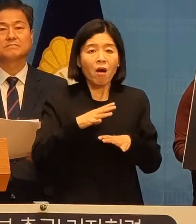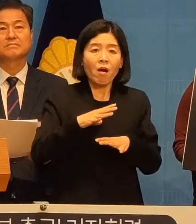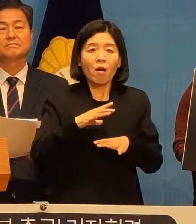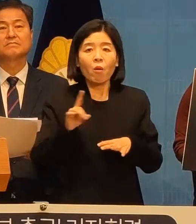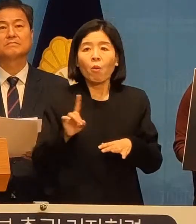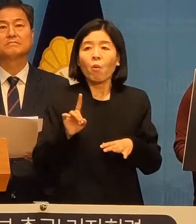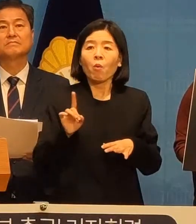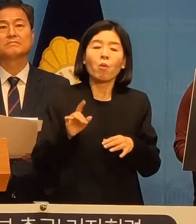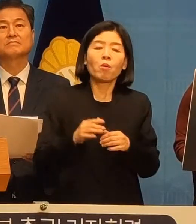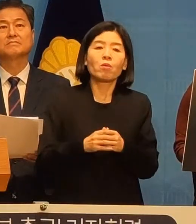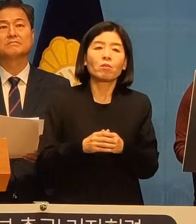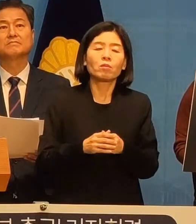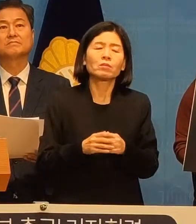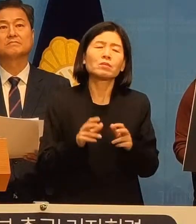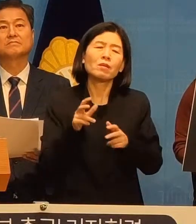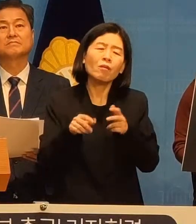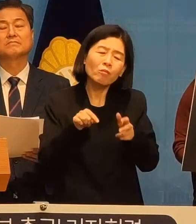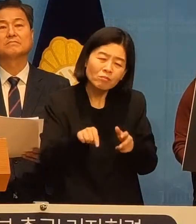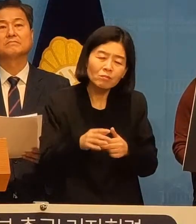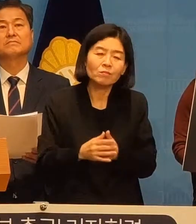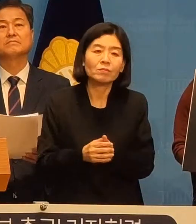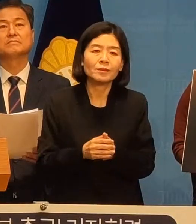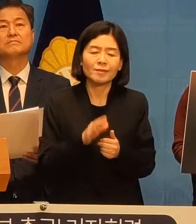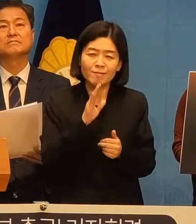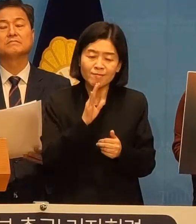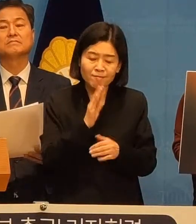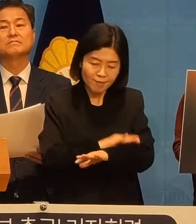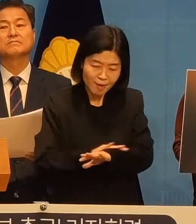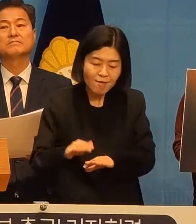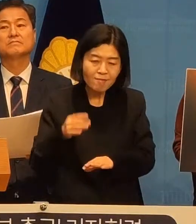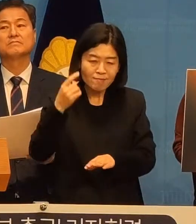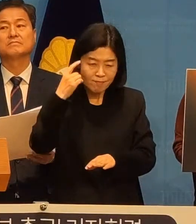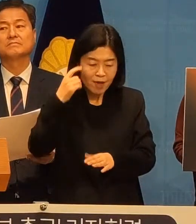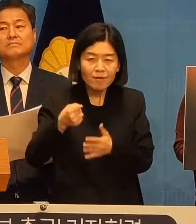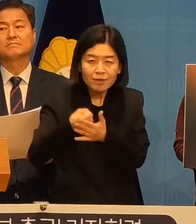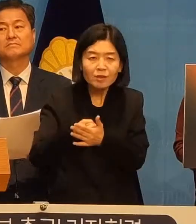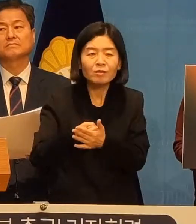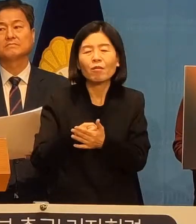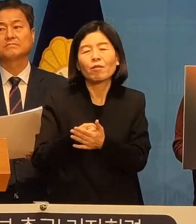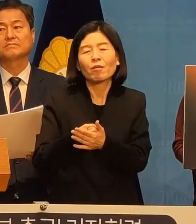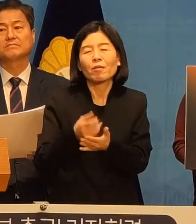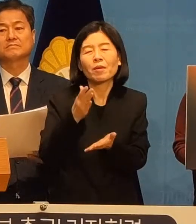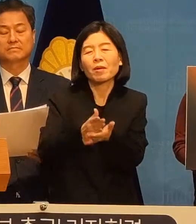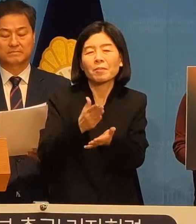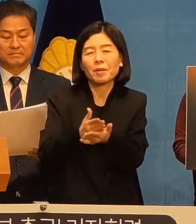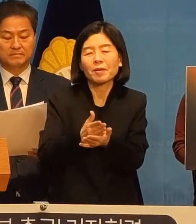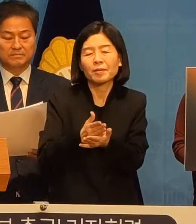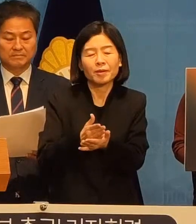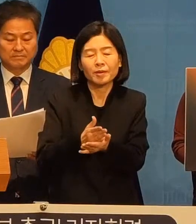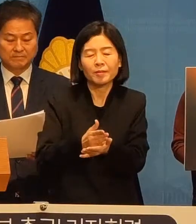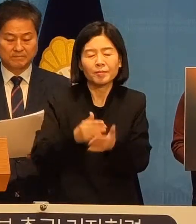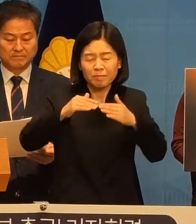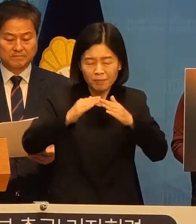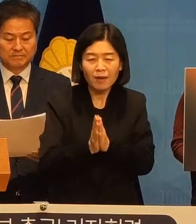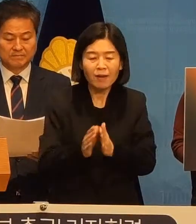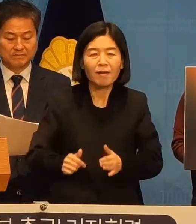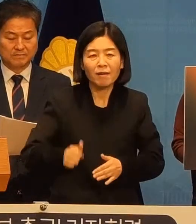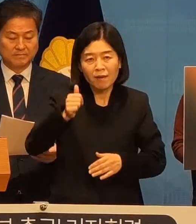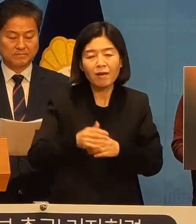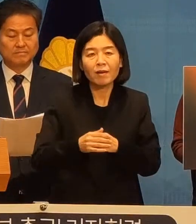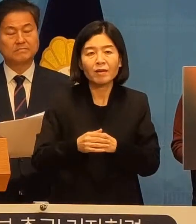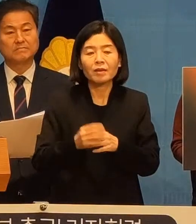현명한 선택을 통해서 빨리 퇴출하는 것이 바람직하다고 봅니다. 오세훈